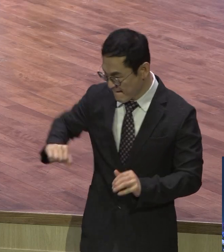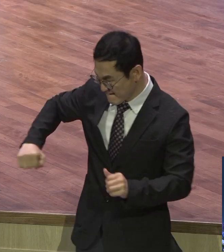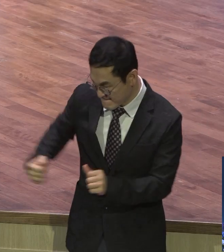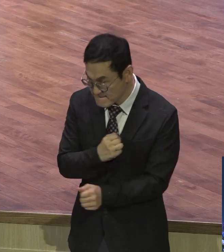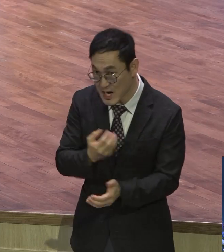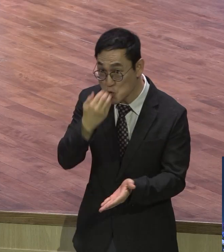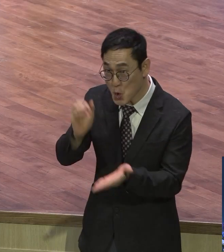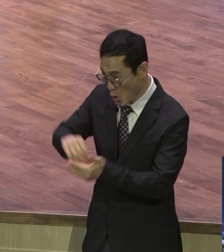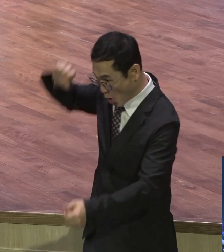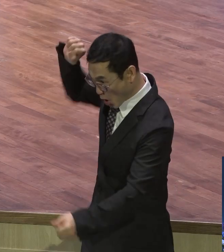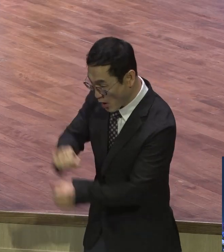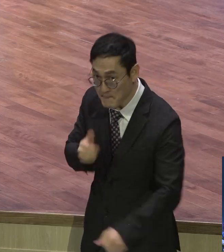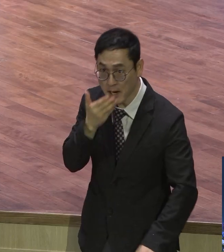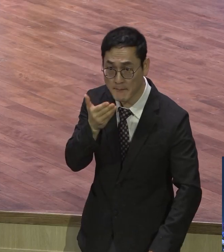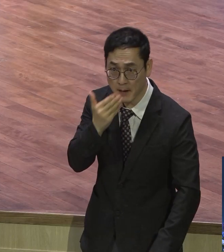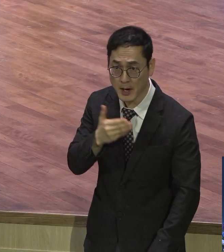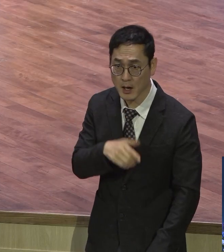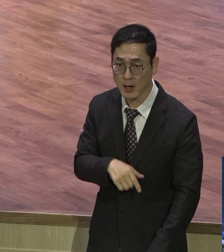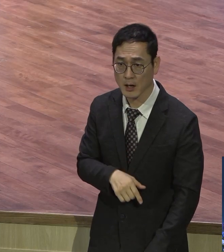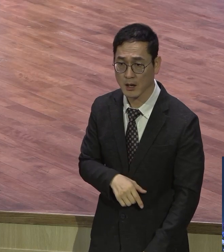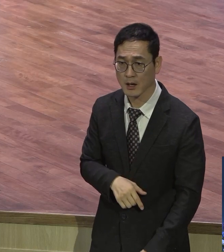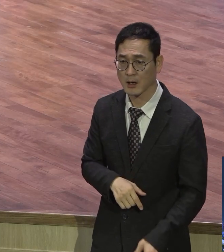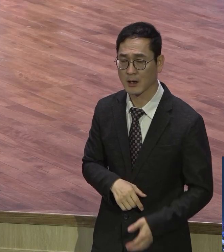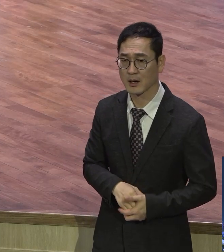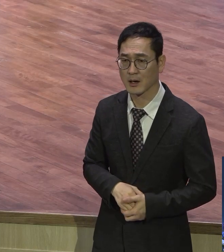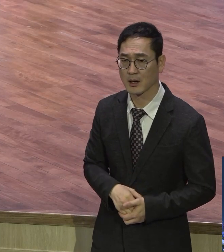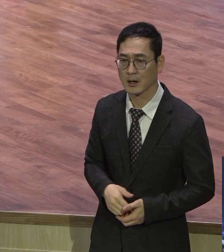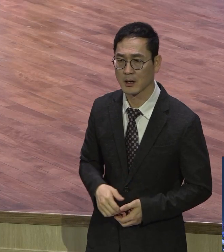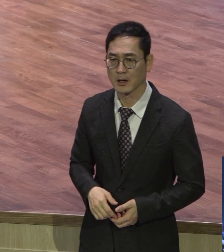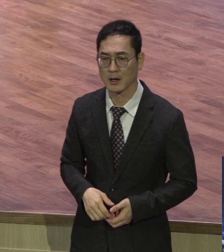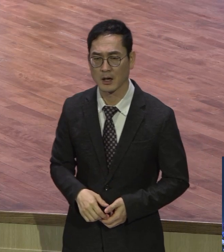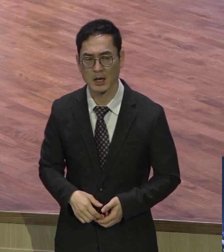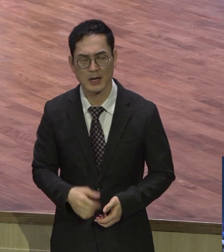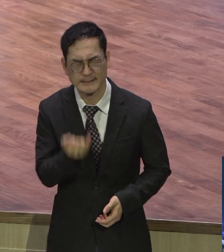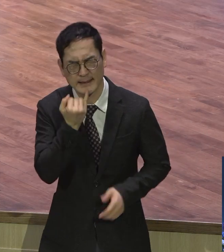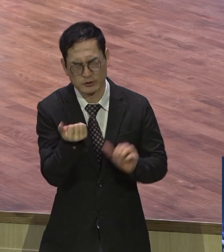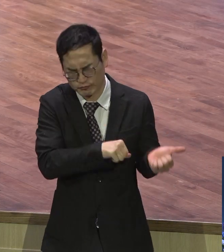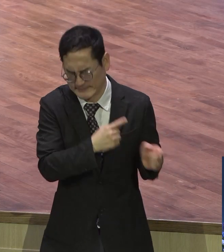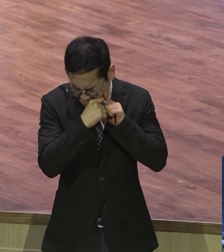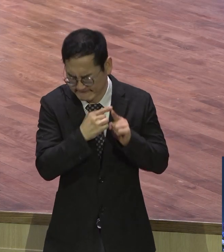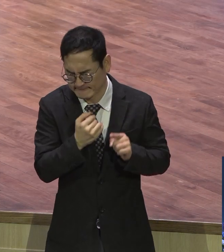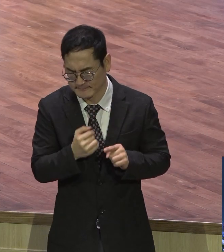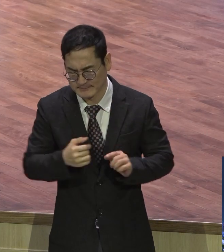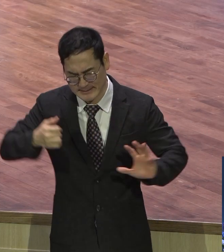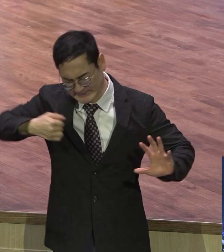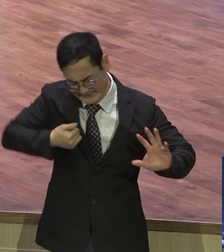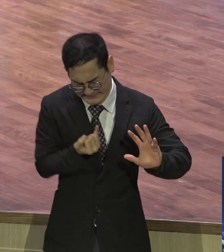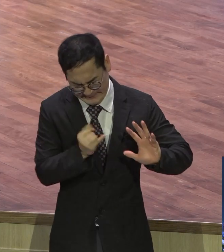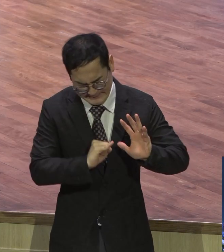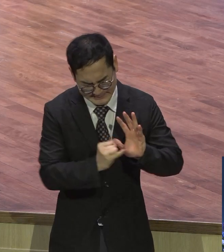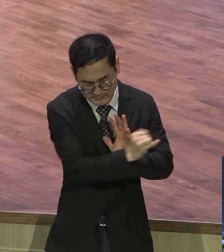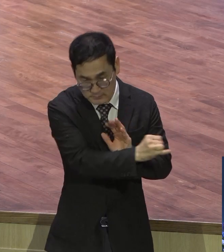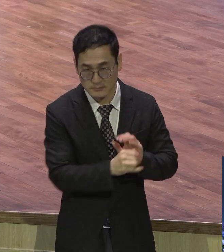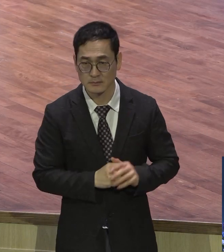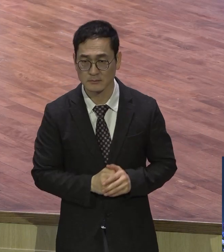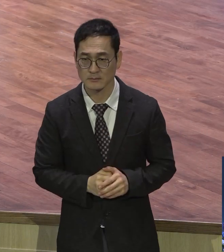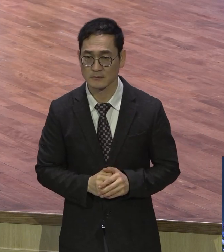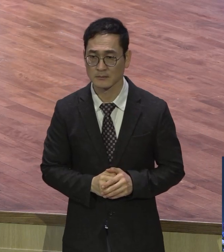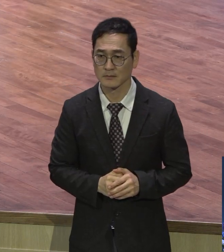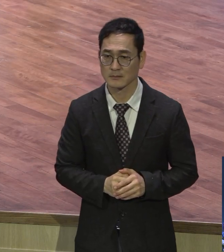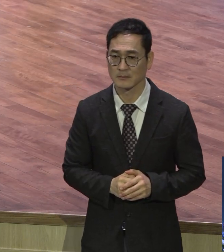그래서 예수님께서 너 믿음이 너를 굴했다라는 말씀에